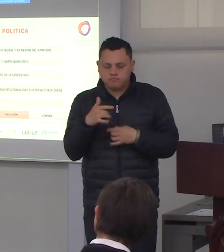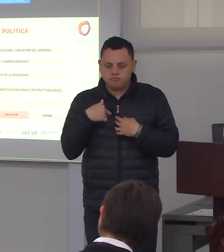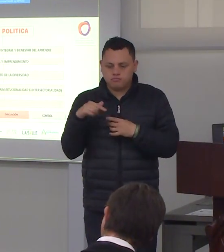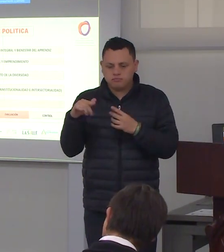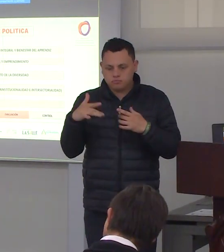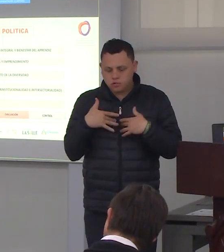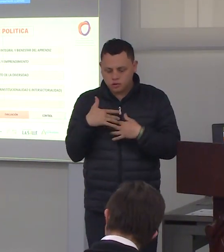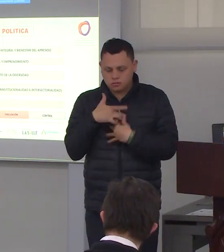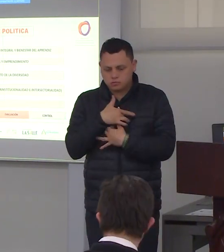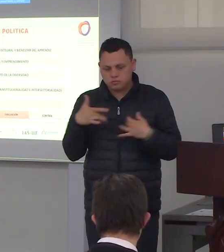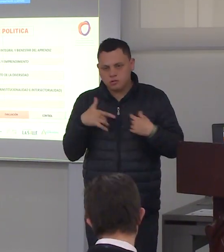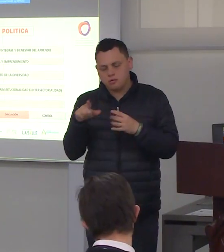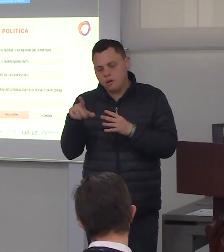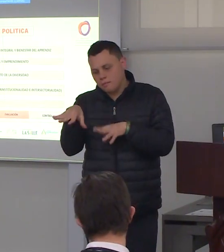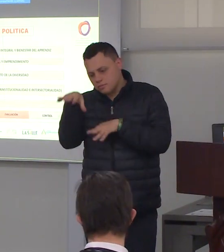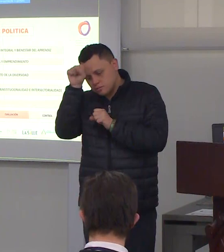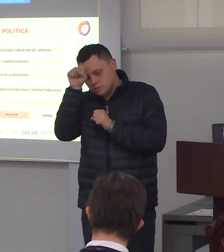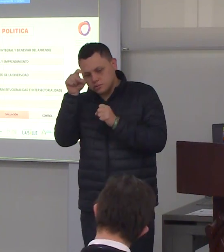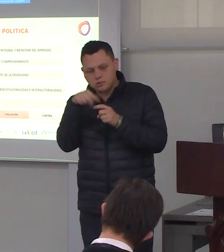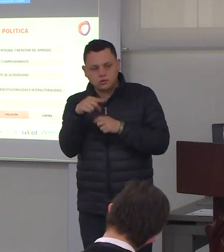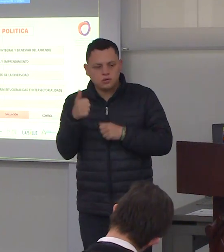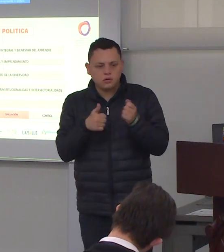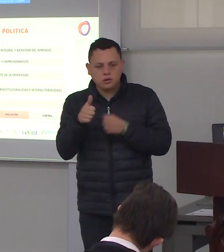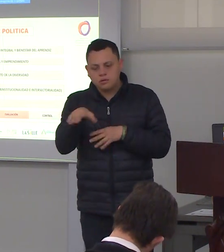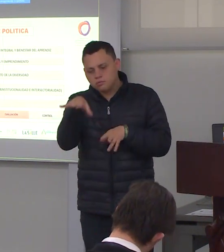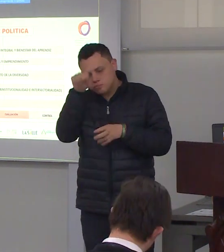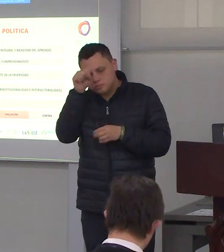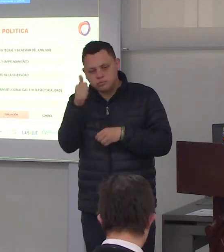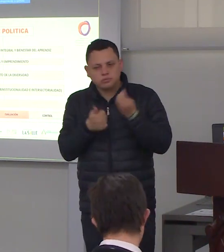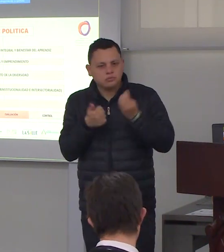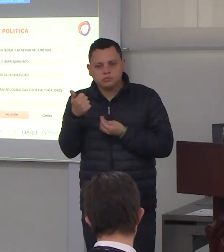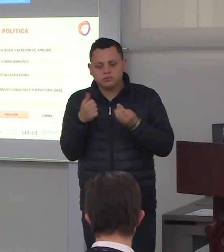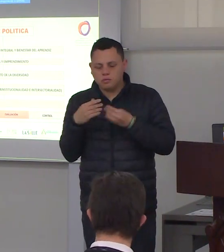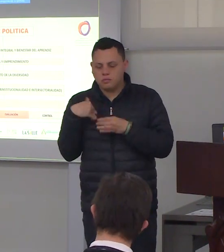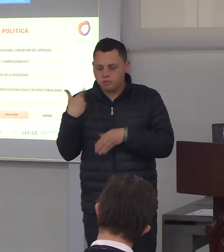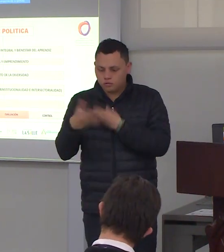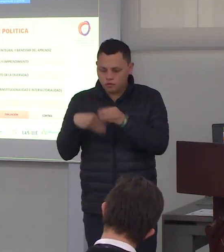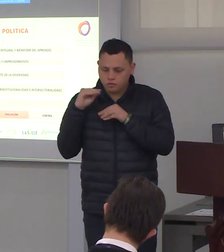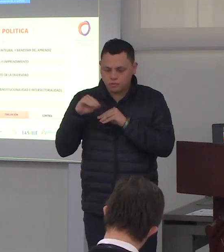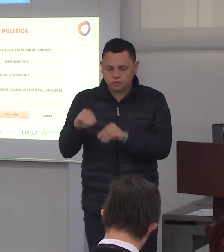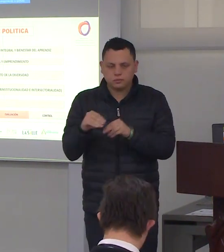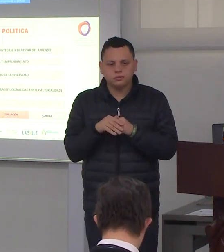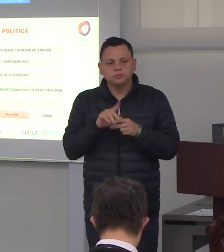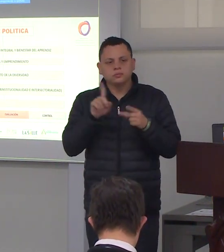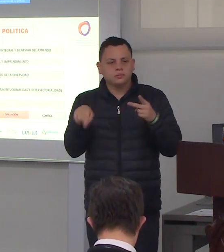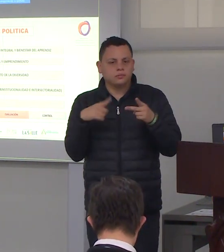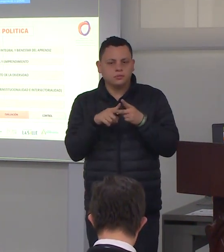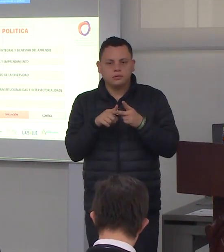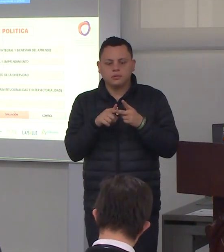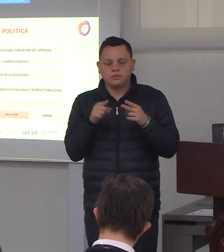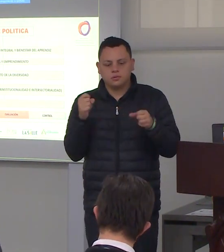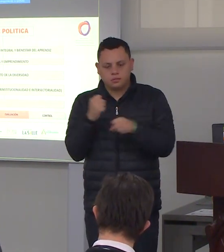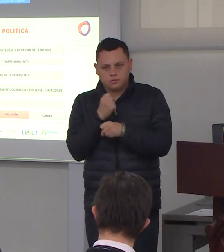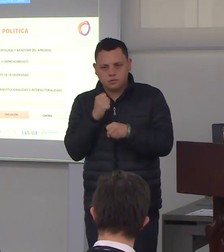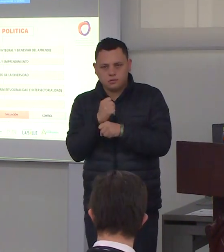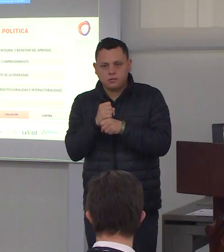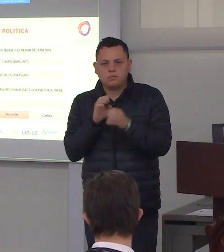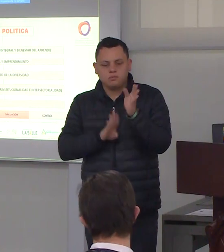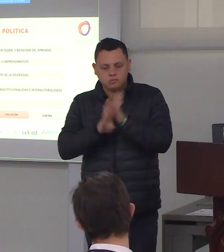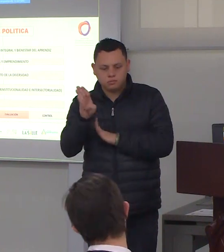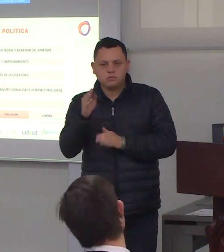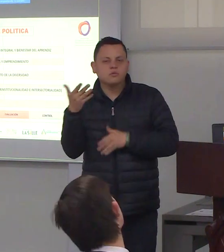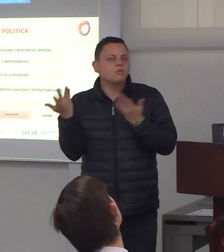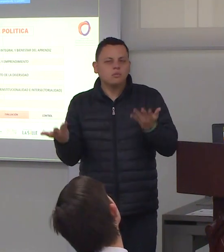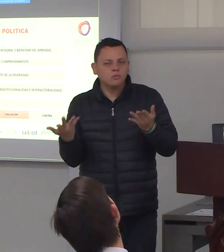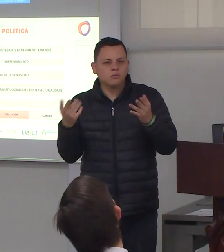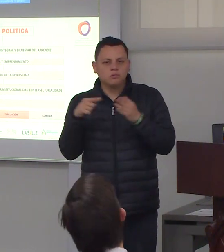aspirante como para el aprendiz en el desarrollo de su formación. Intermediación laboral y emprendimiento, como las